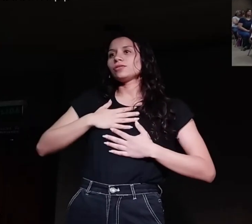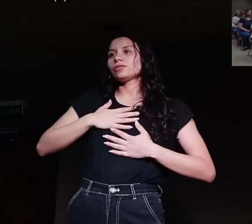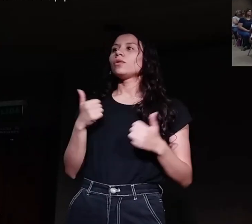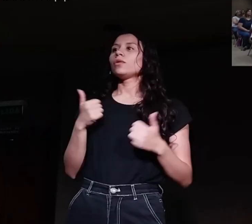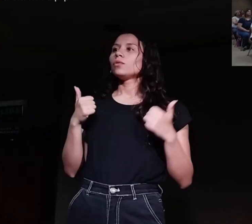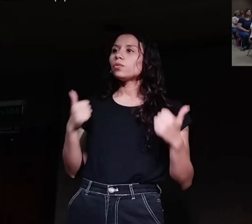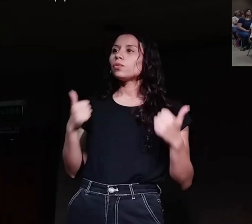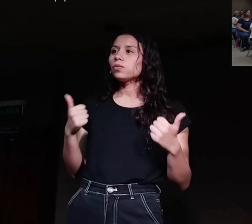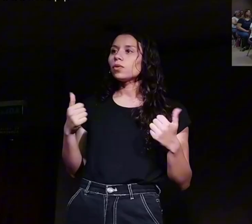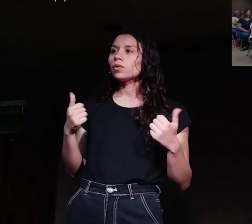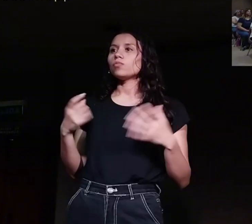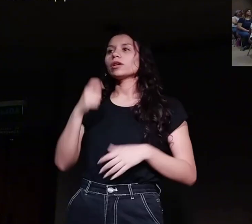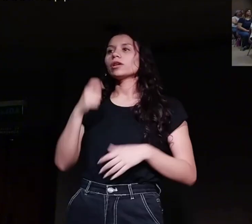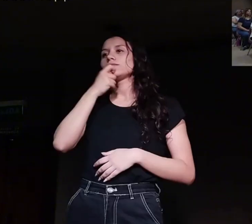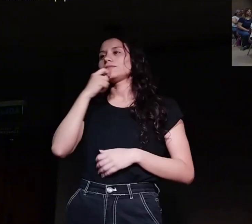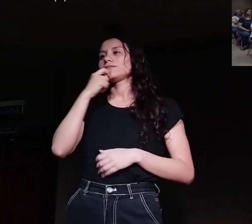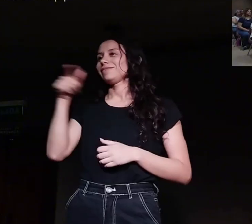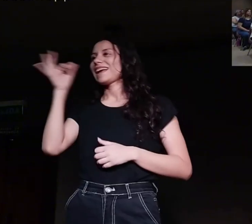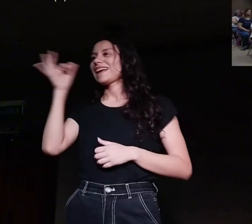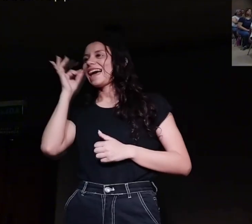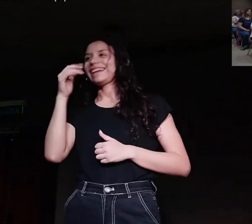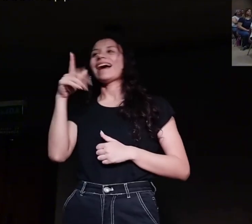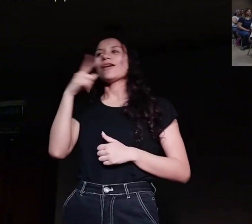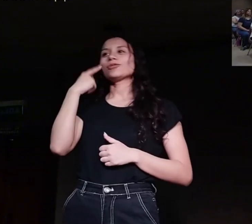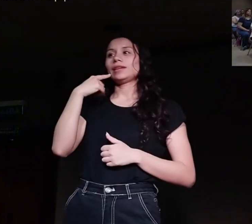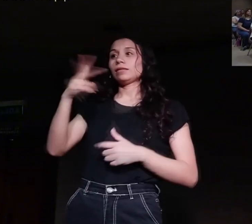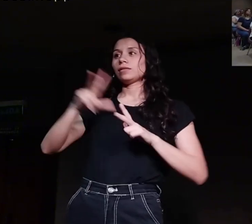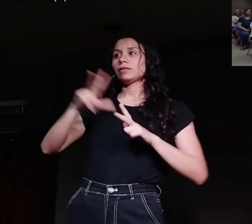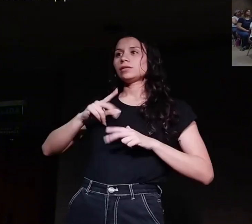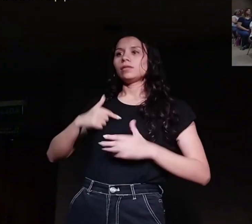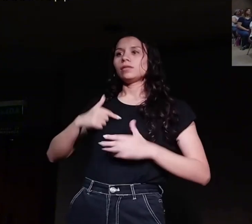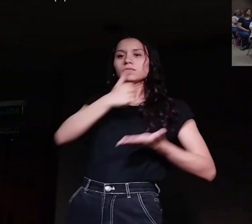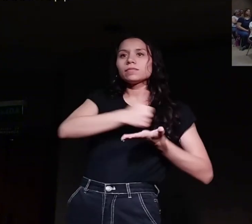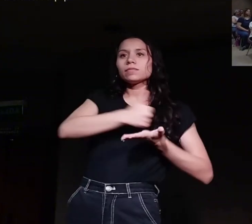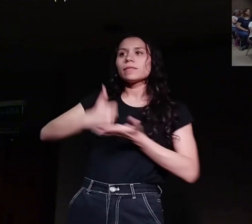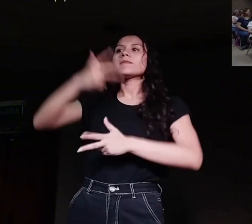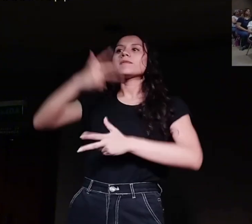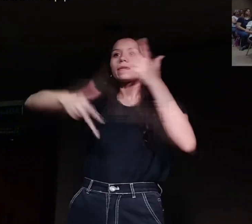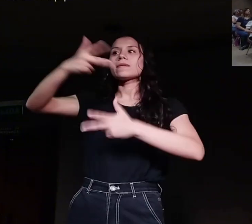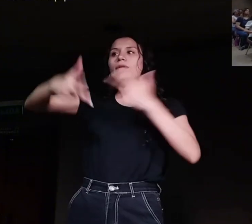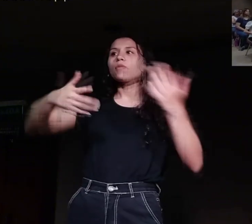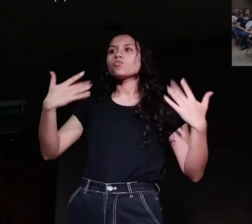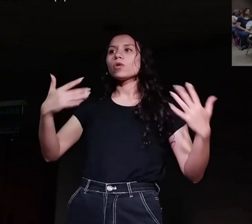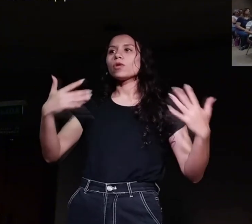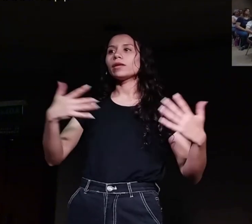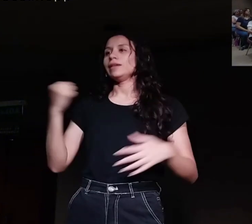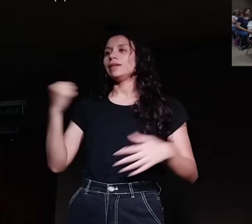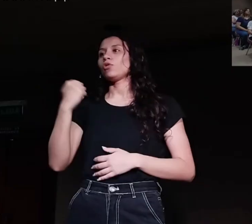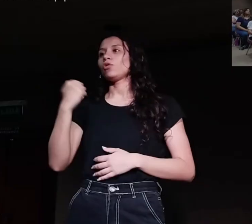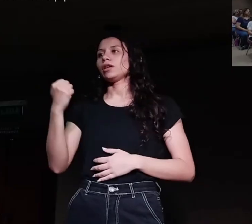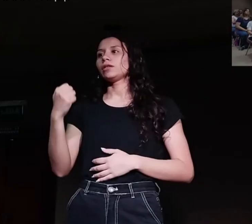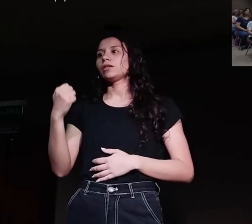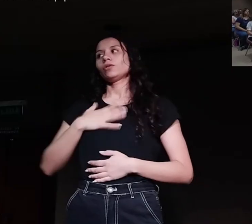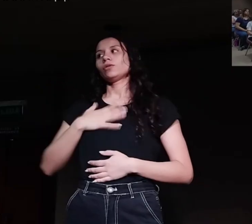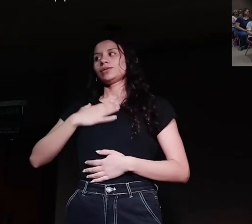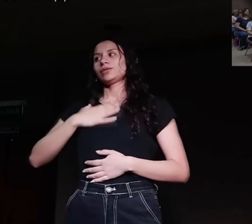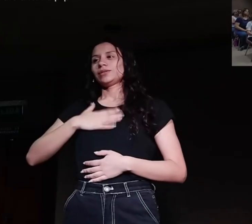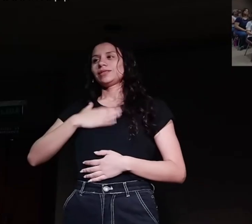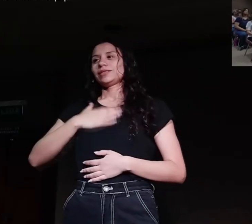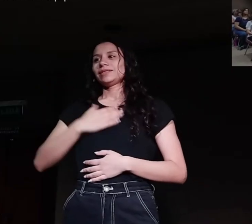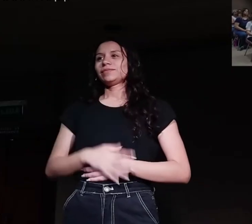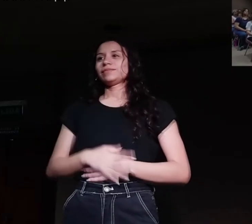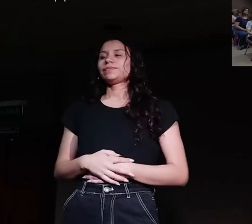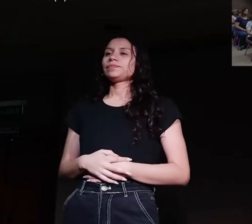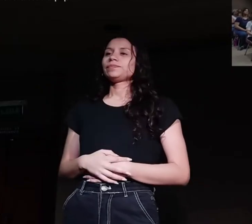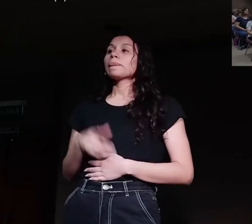el lugar, que lo sigan teniendo. Esperamos también que esto sea, que